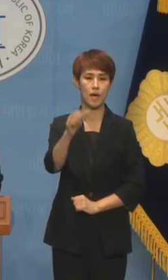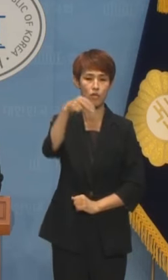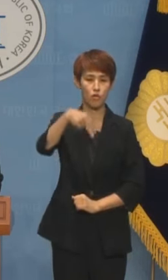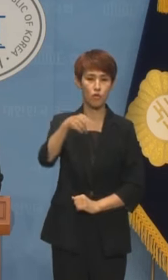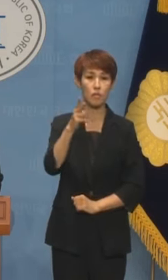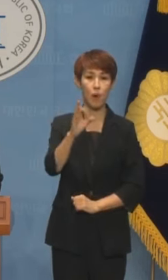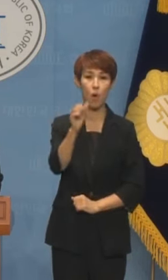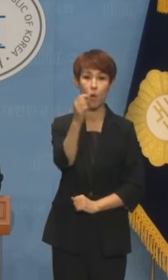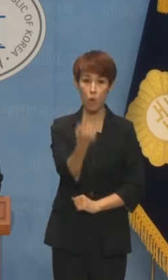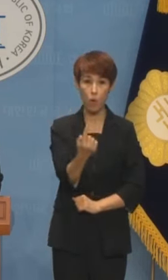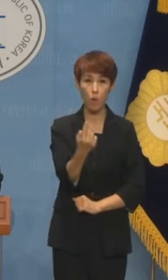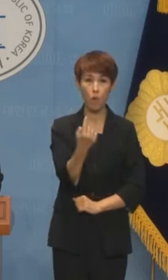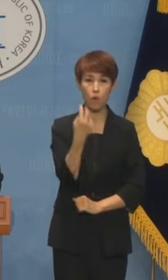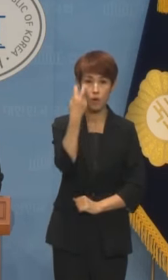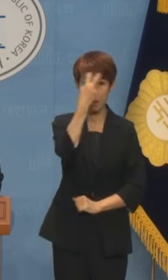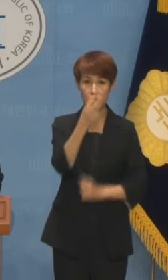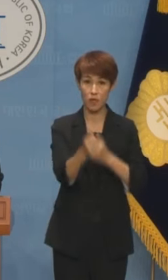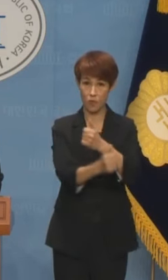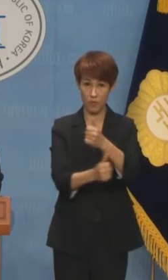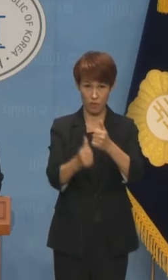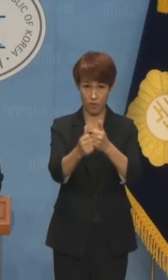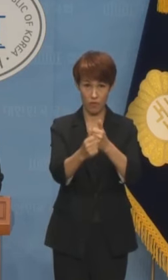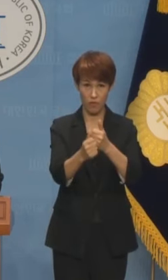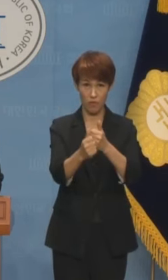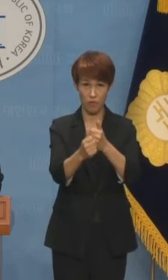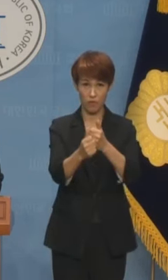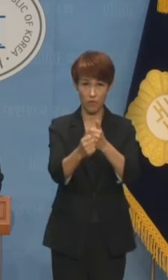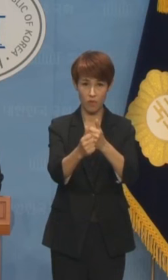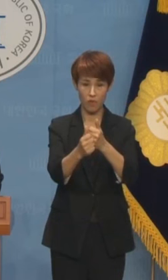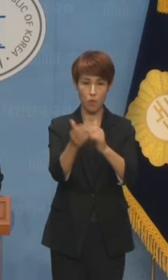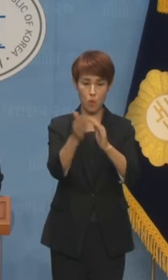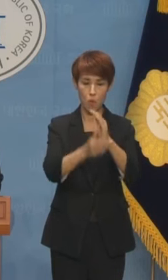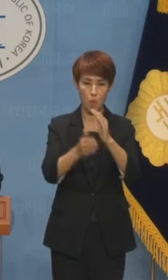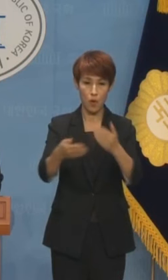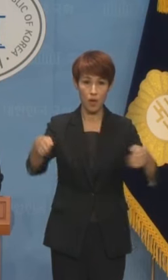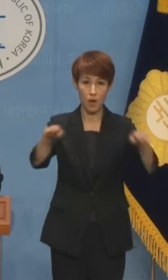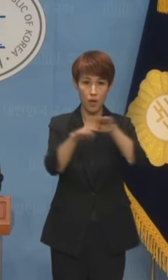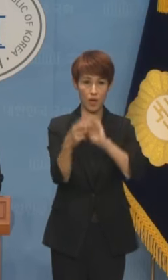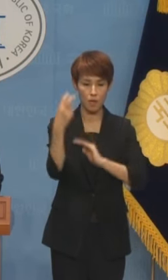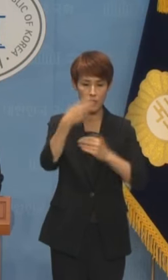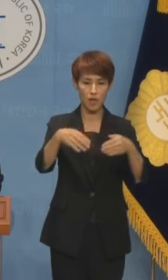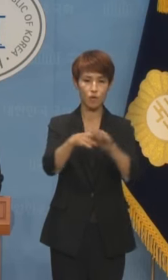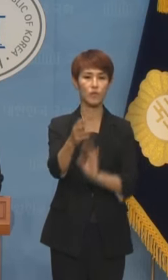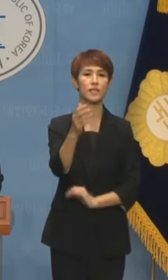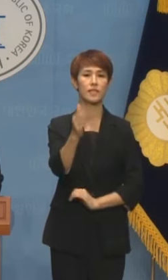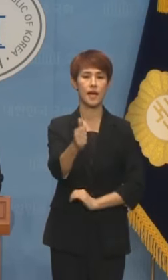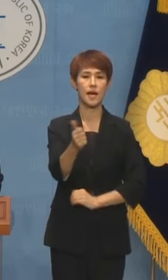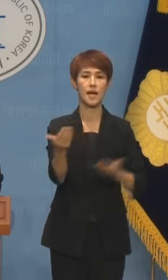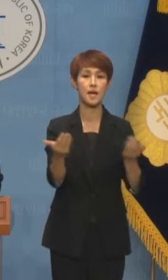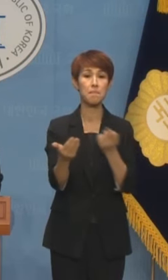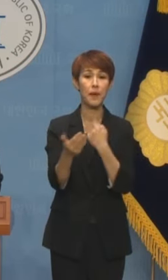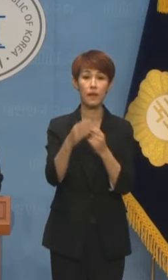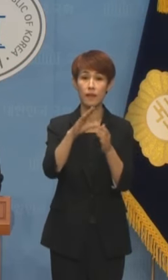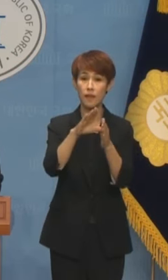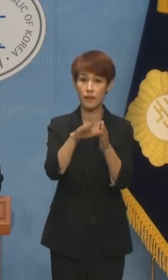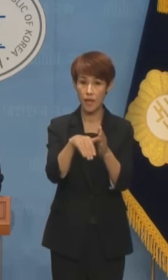유병호 감사위원이 감사원 공공기관 감사국장으로 재직했던